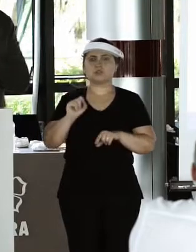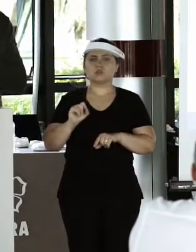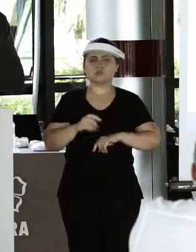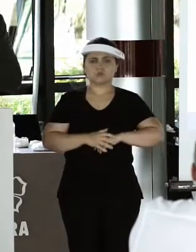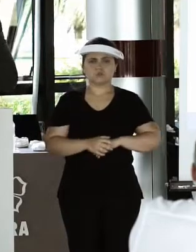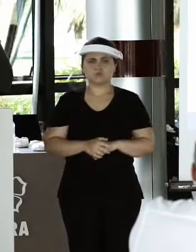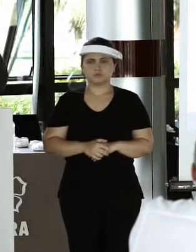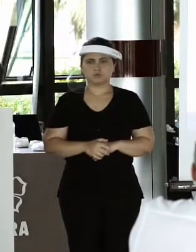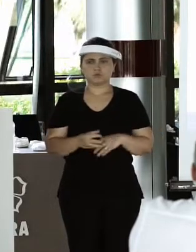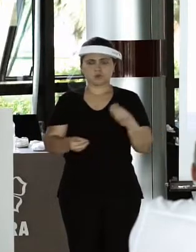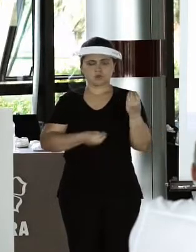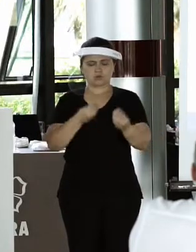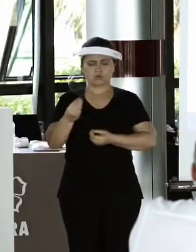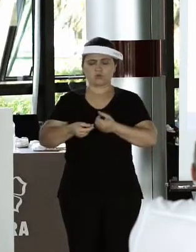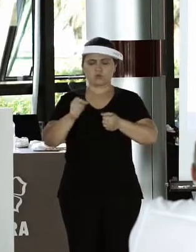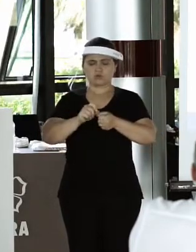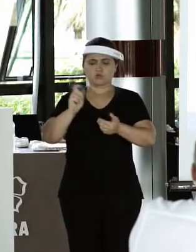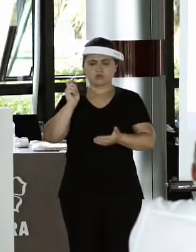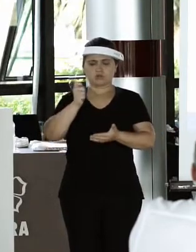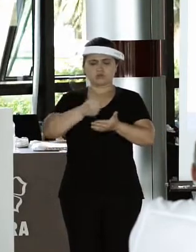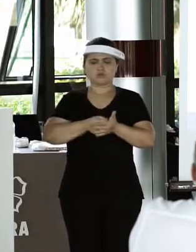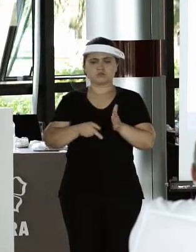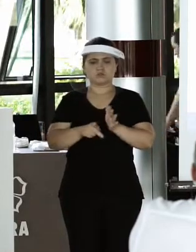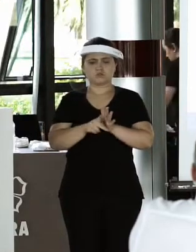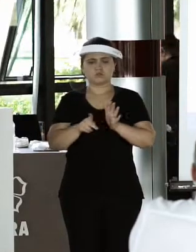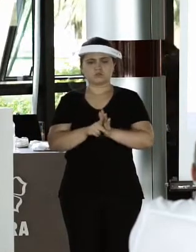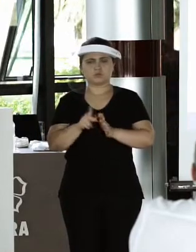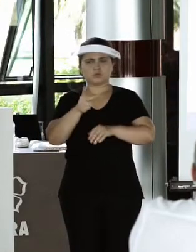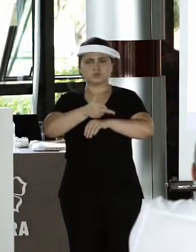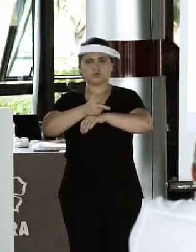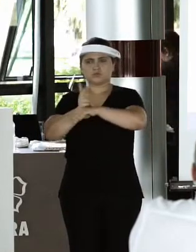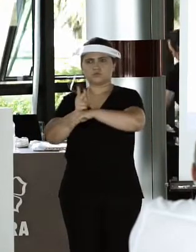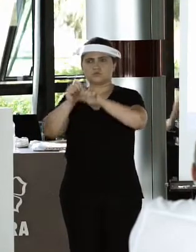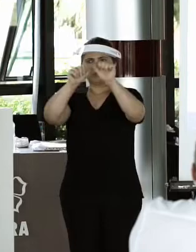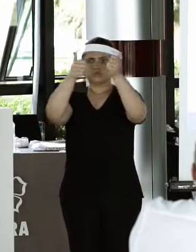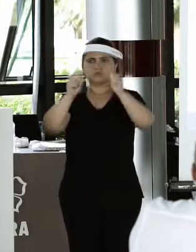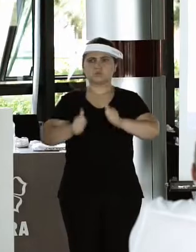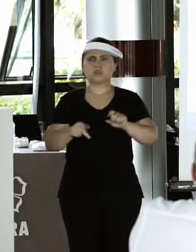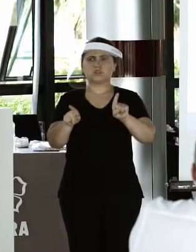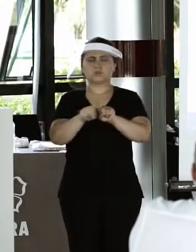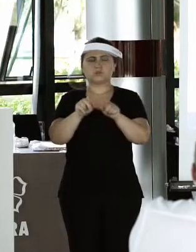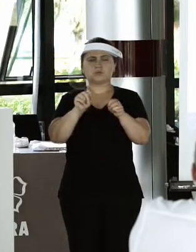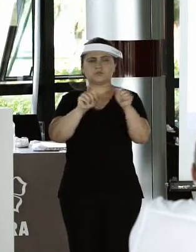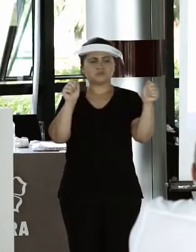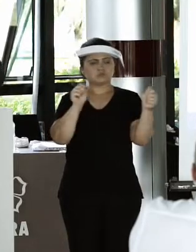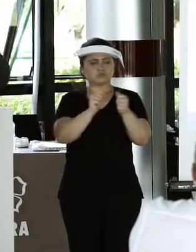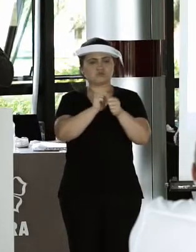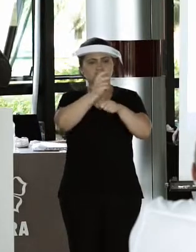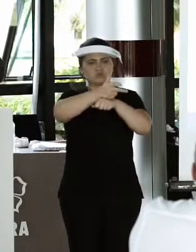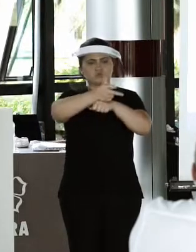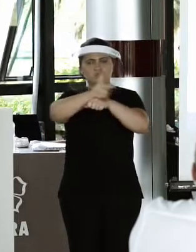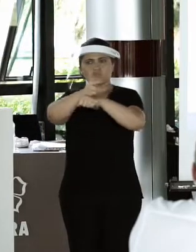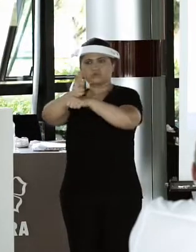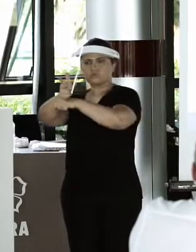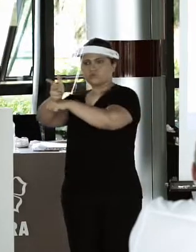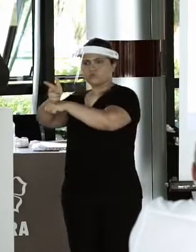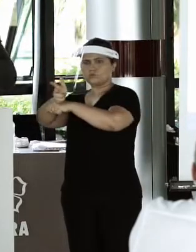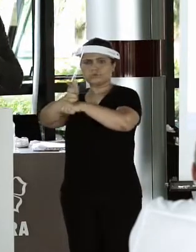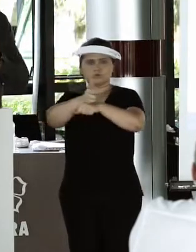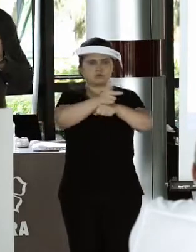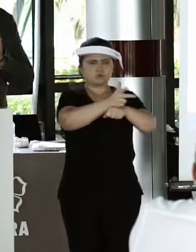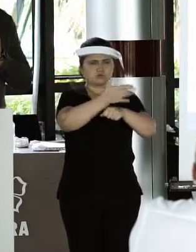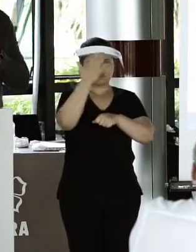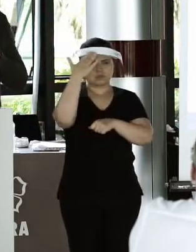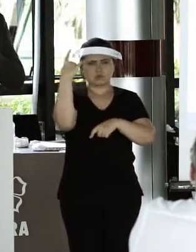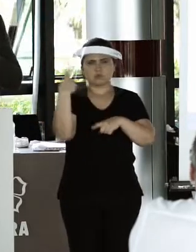seguinte: quando eu faço aquisição de imagem térmica, eu sempre faço vídeos também. Eu faço vídeos e me movimento. Sabe por